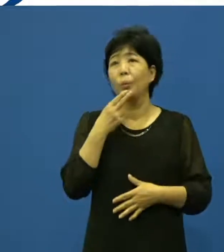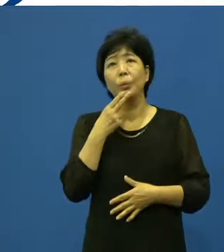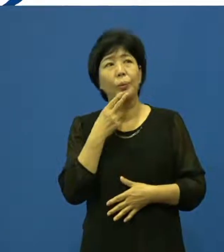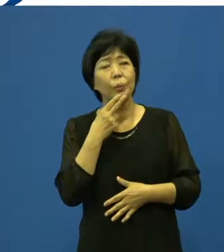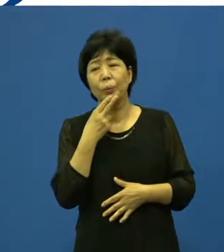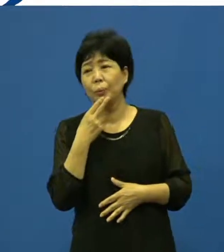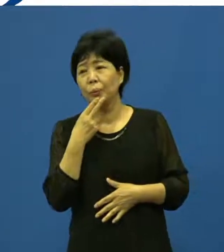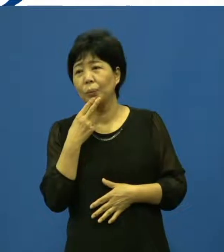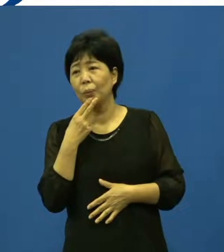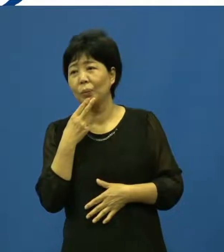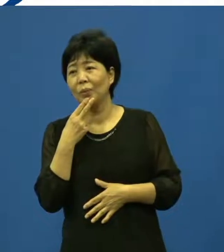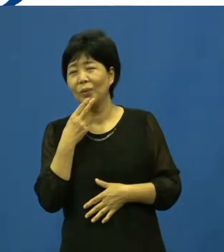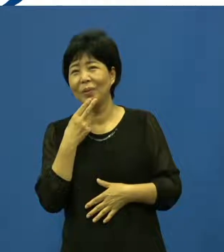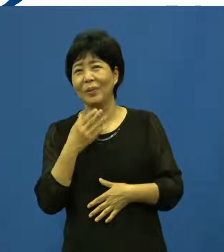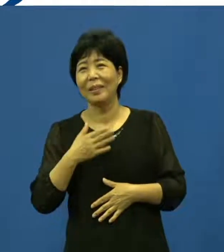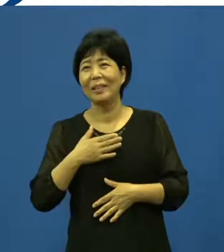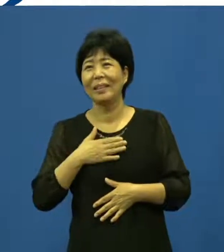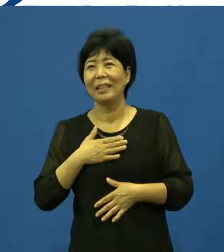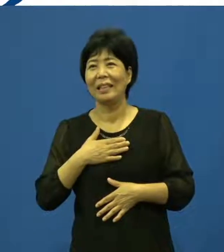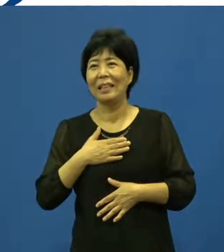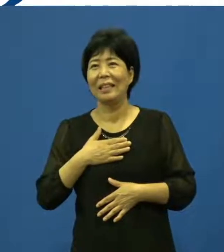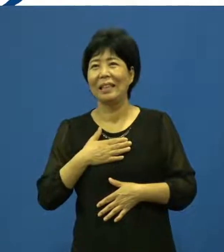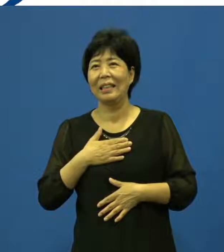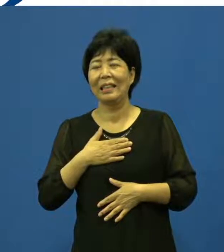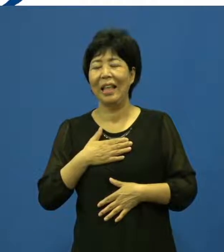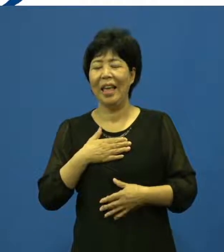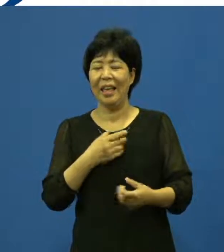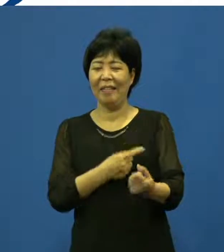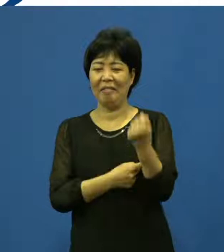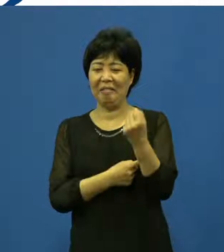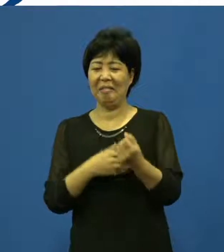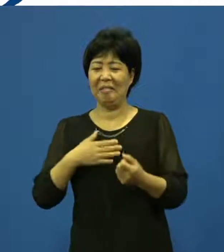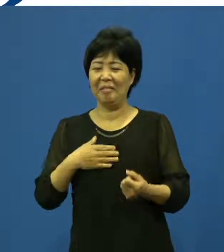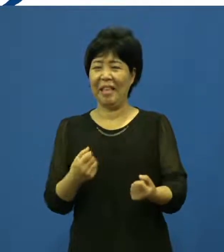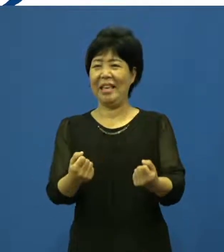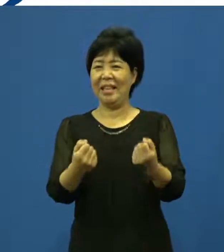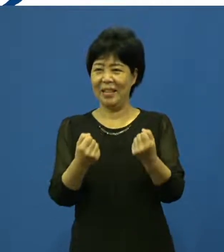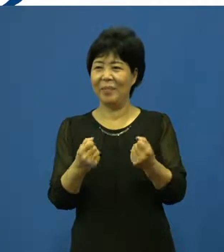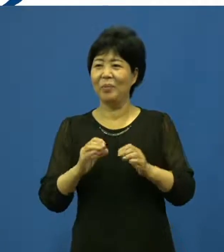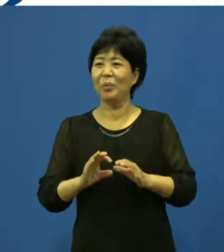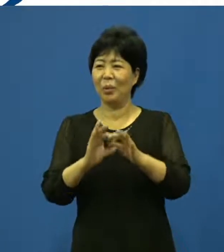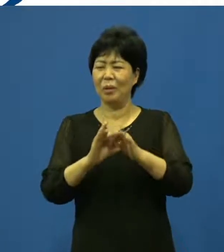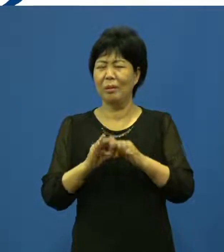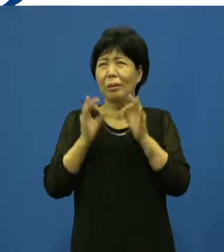그리고 자기의 의지가 발동됩니다. 자기의 노력이 강조됩니다.